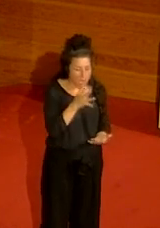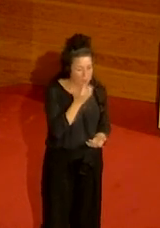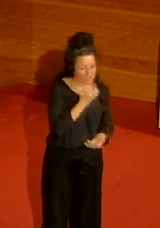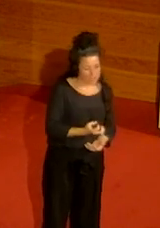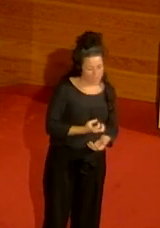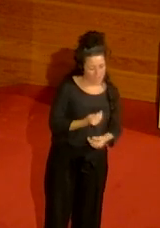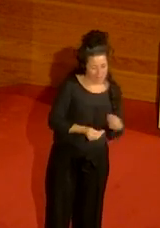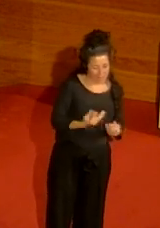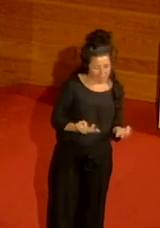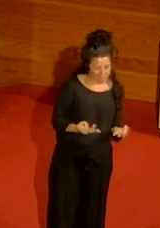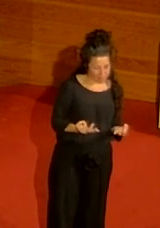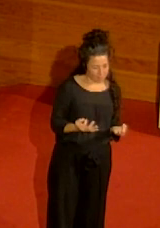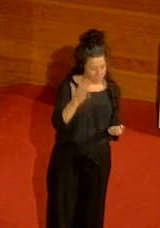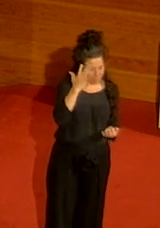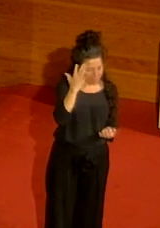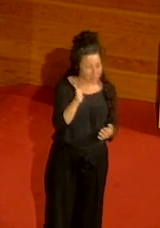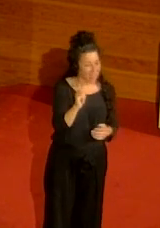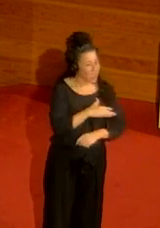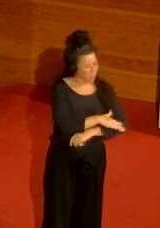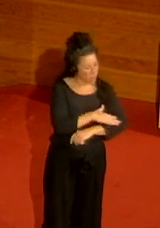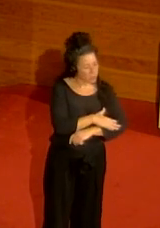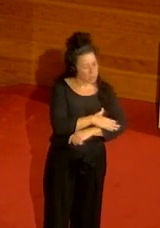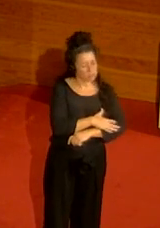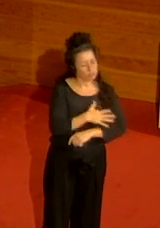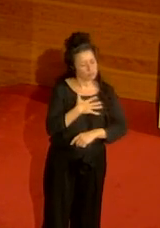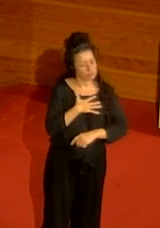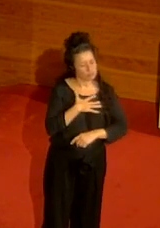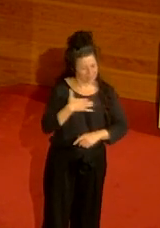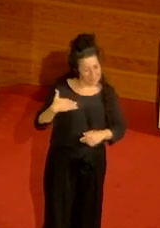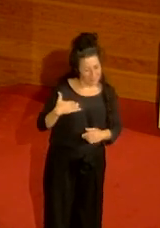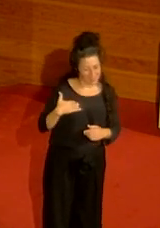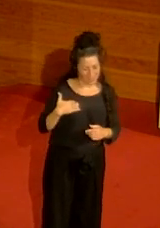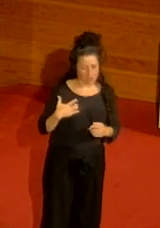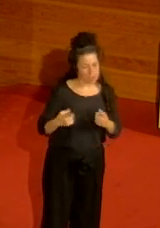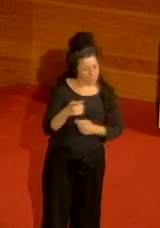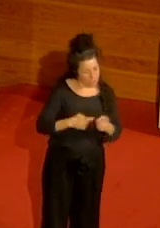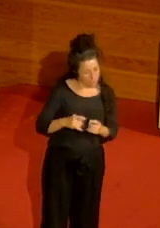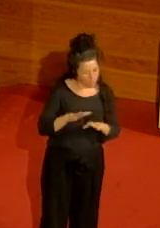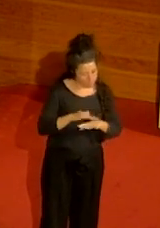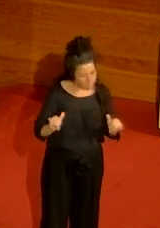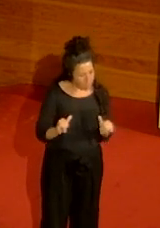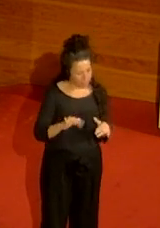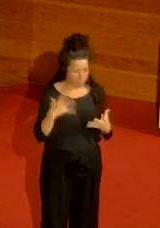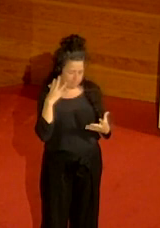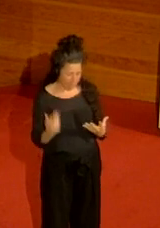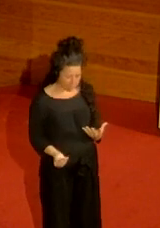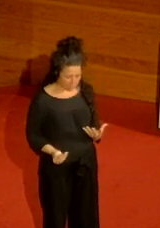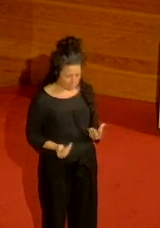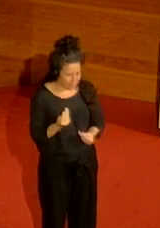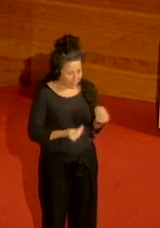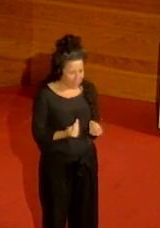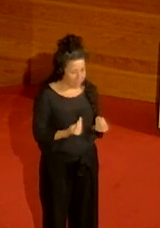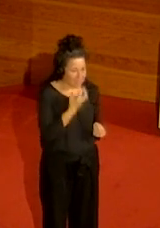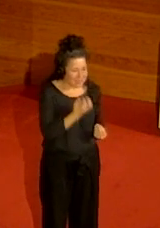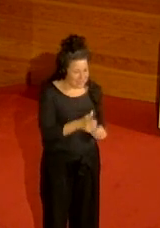Aunque ahora haya un gobierno dispuesto a negociar la paz con los palestinos Qué hacen con 700.000 israelías